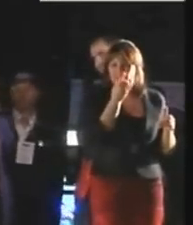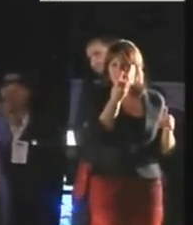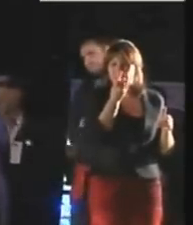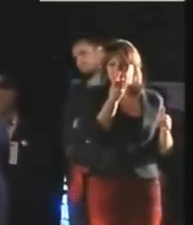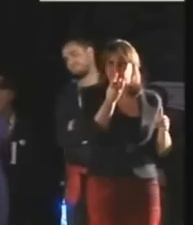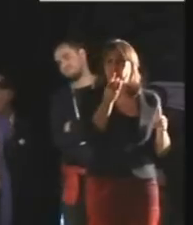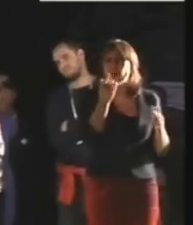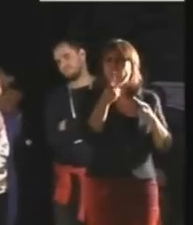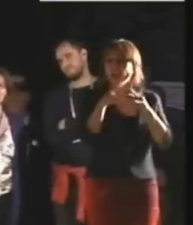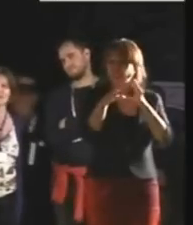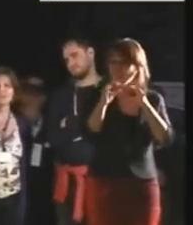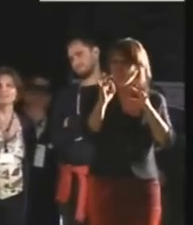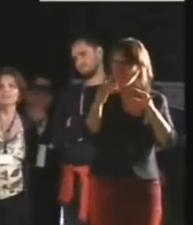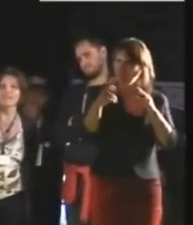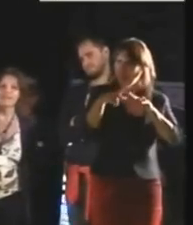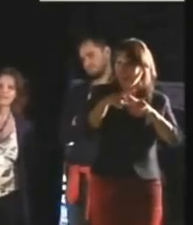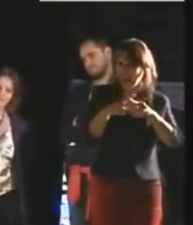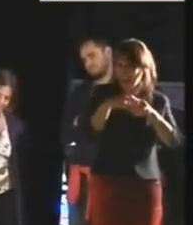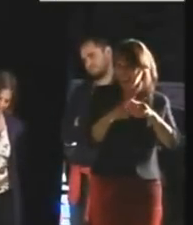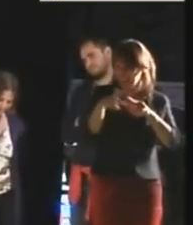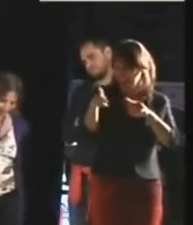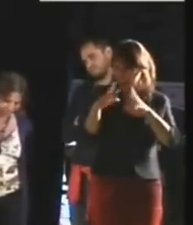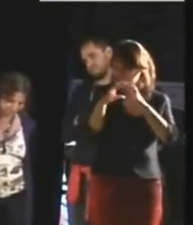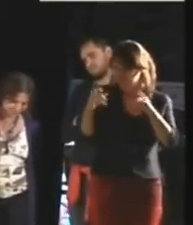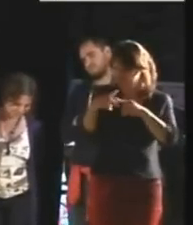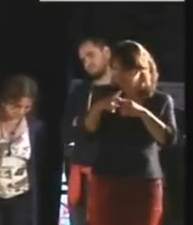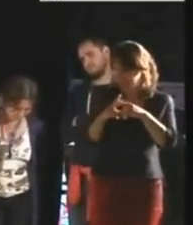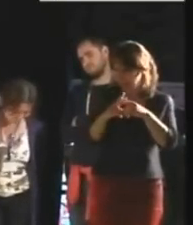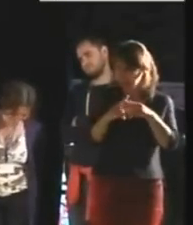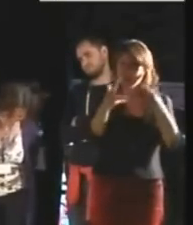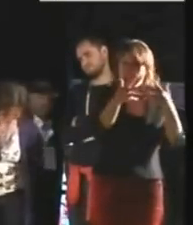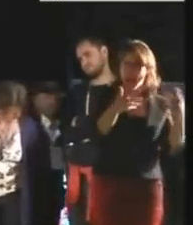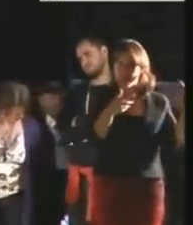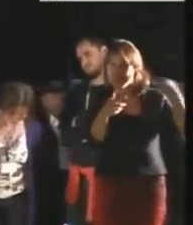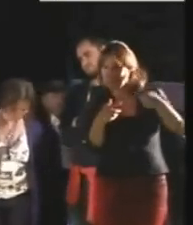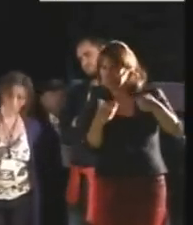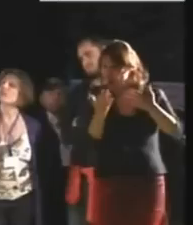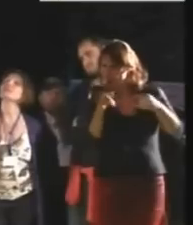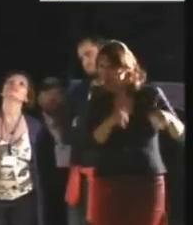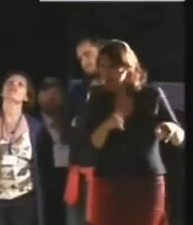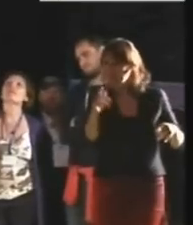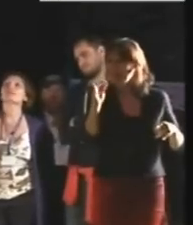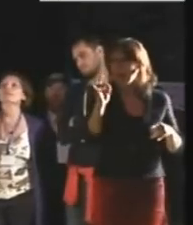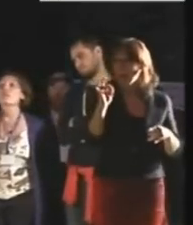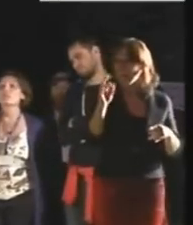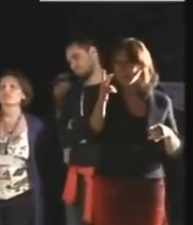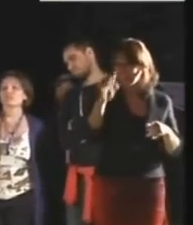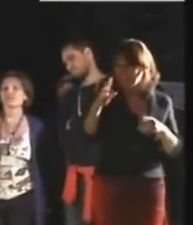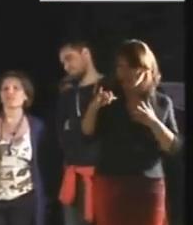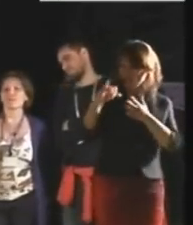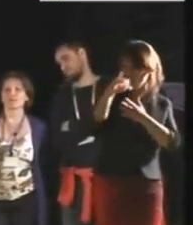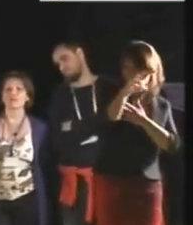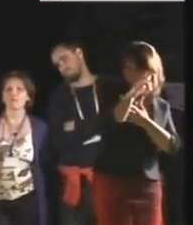Finmeccanica. Se lo stanno comprando i fondi americani, stanno entrando dentro. Gli F-35 sono una